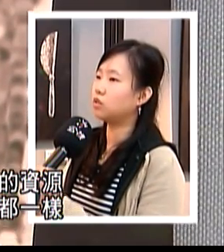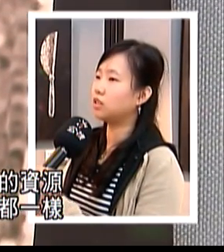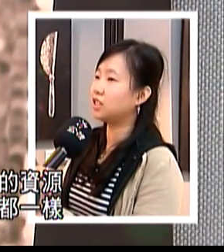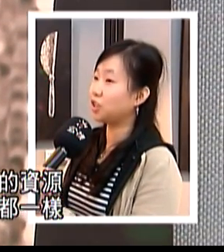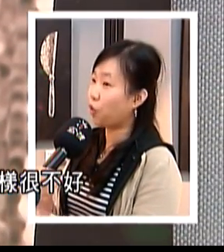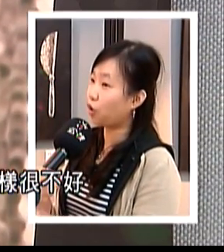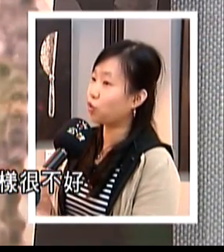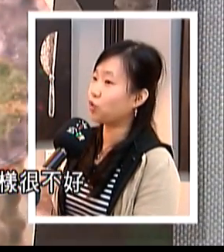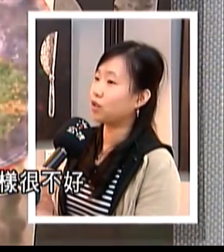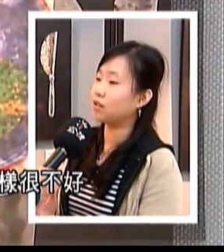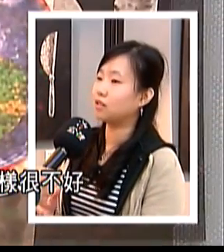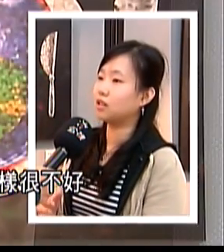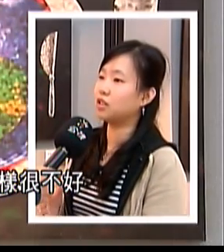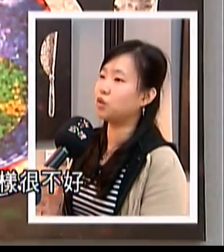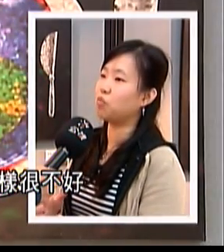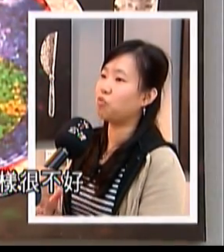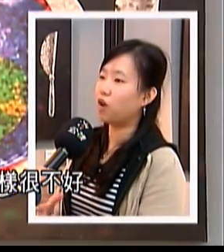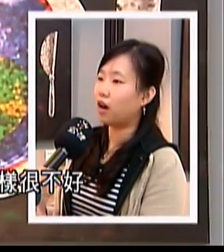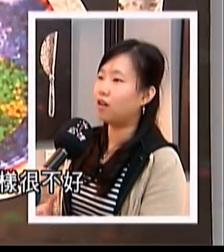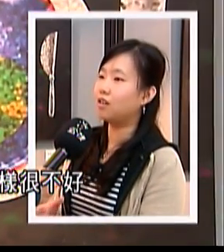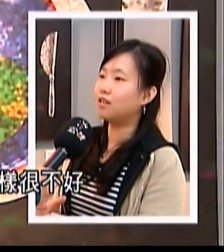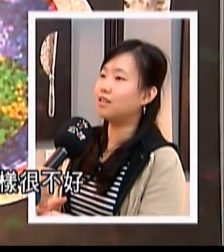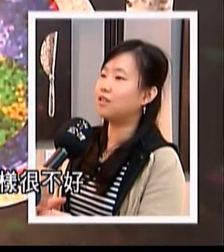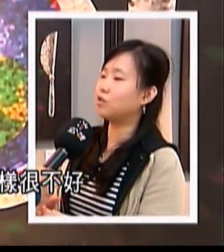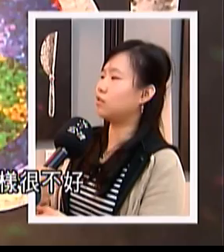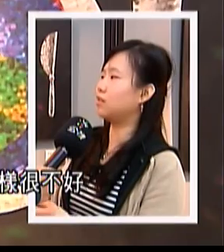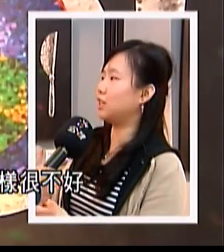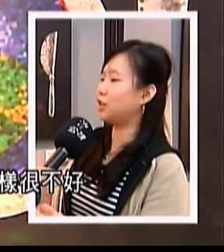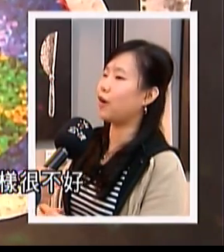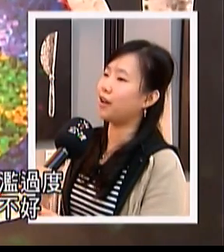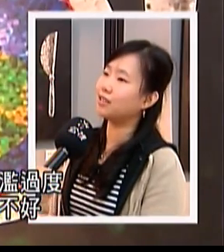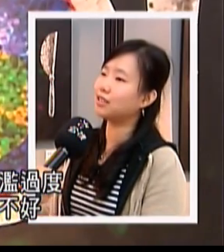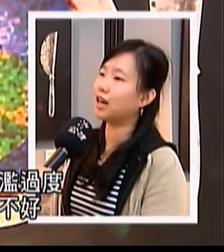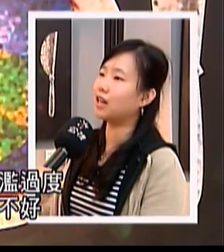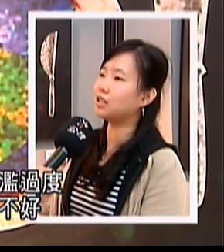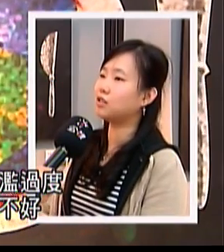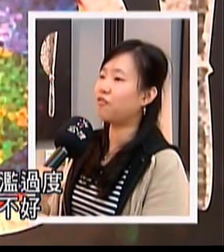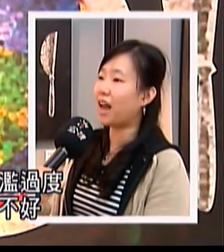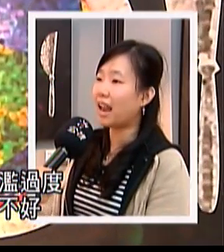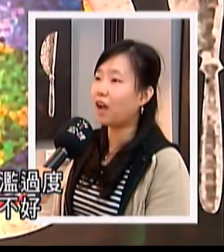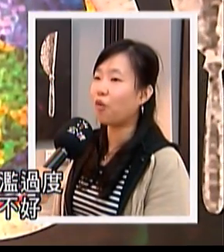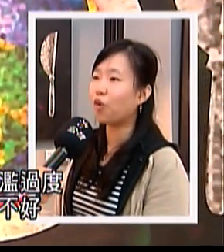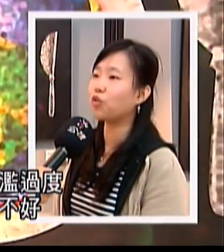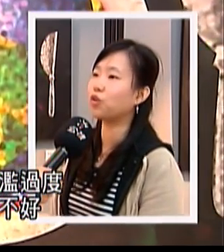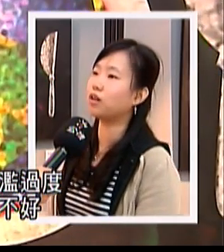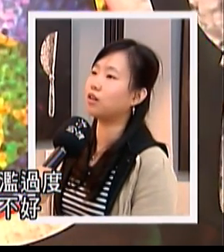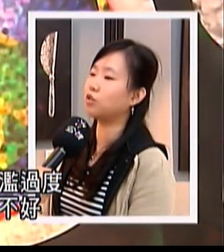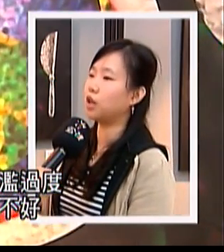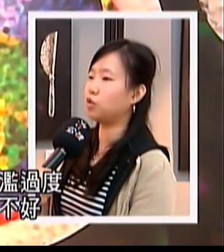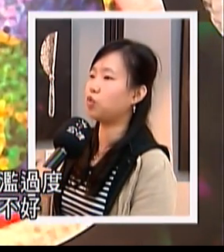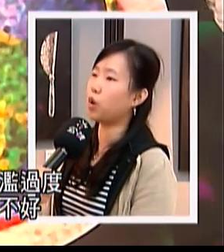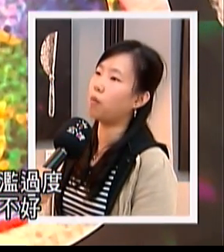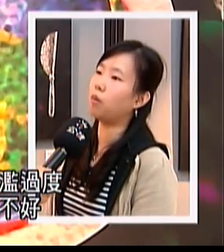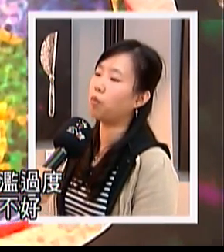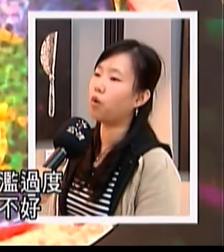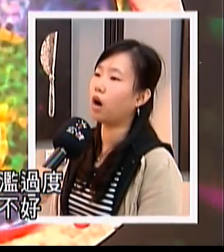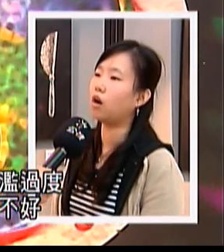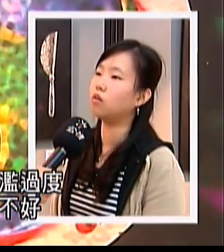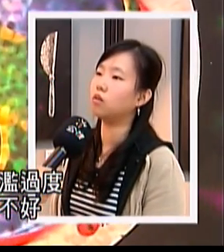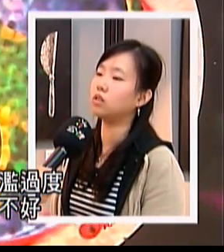这过度了，这觉得不好。地点也这样，泛滥过度了，也是对我们不好。我想